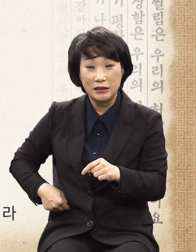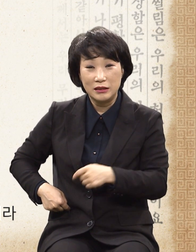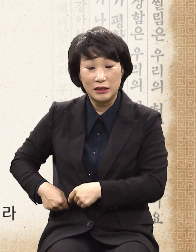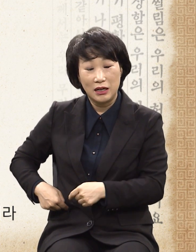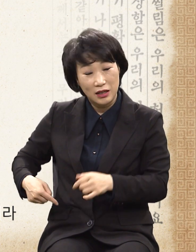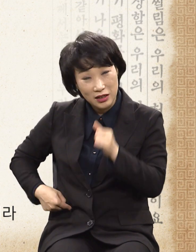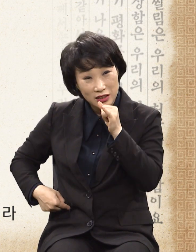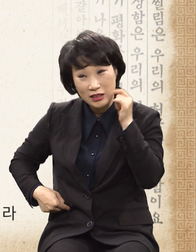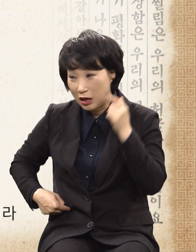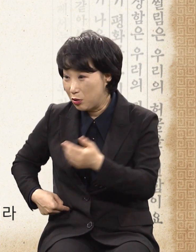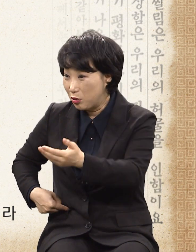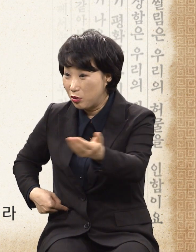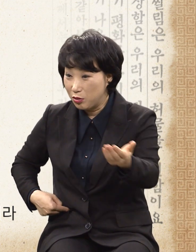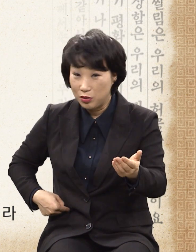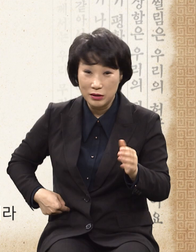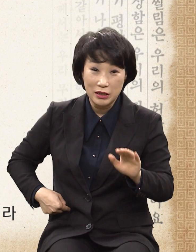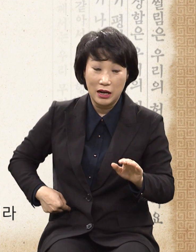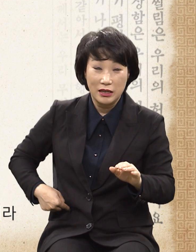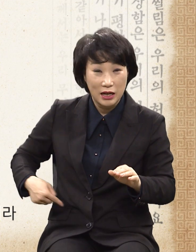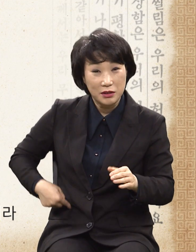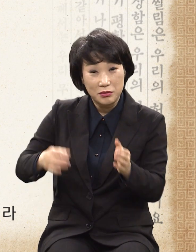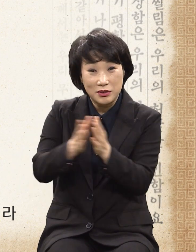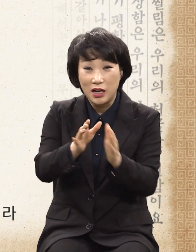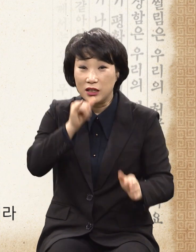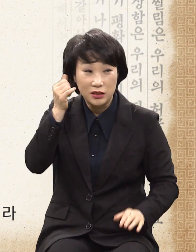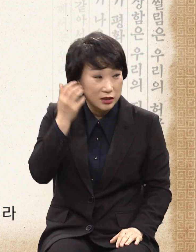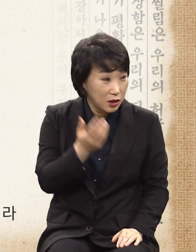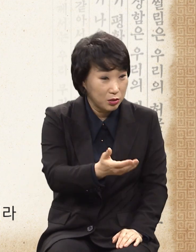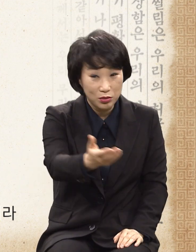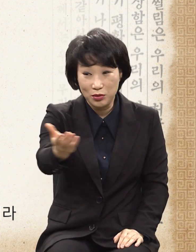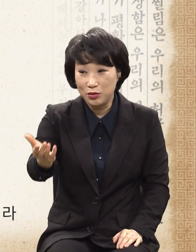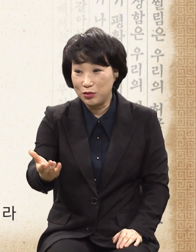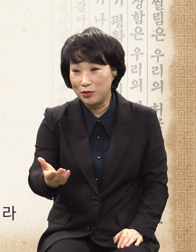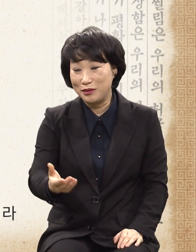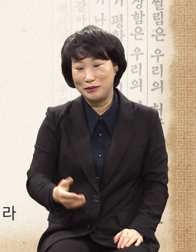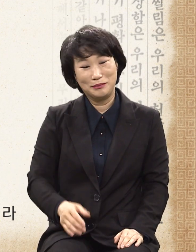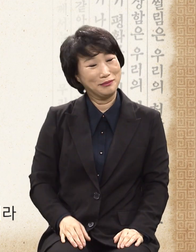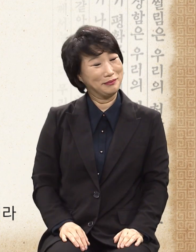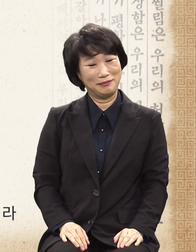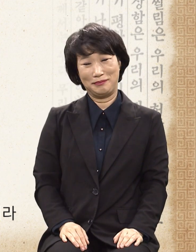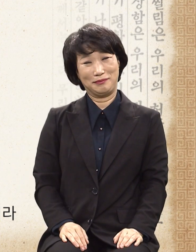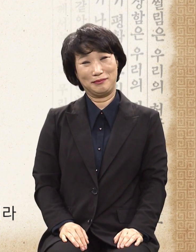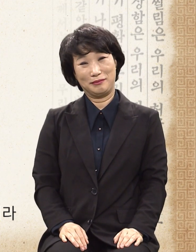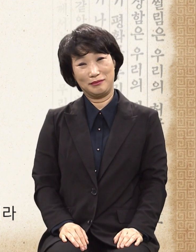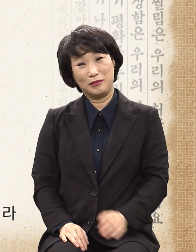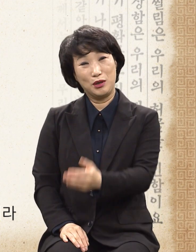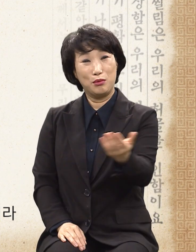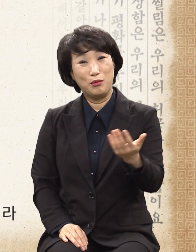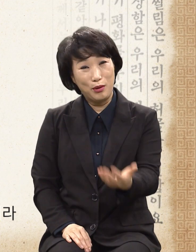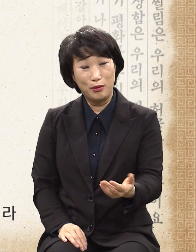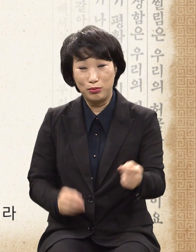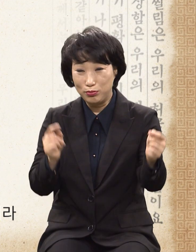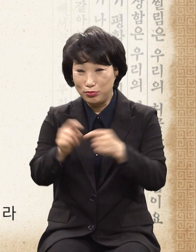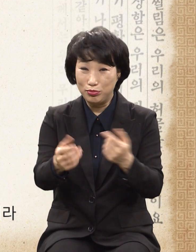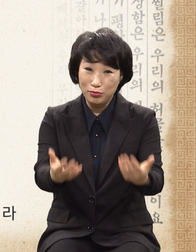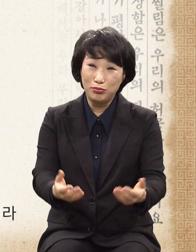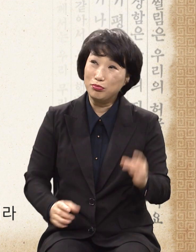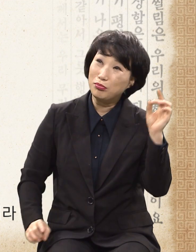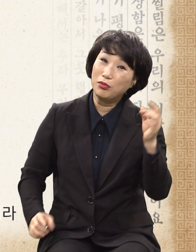책망이 있으며 양심의 발로가 되겠다 나타나느냐? 이 사람하고 무슨 얘기를